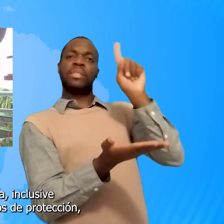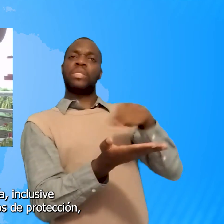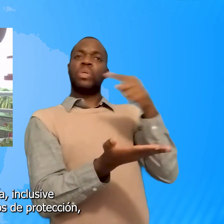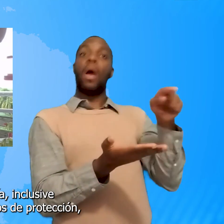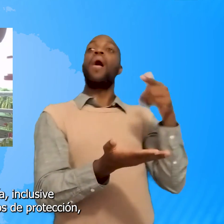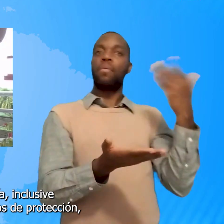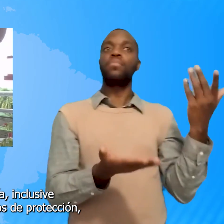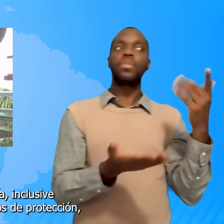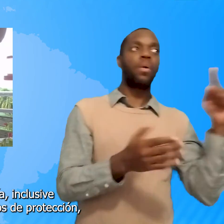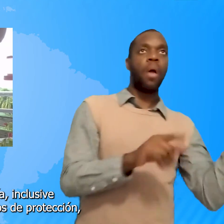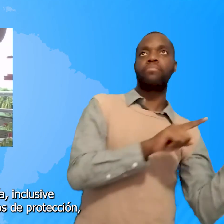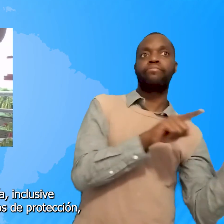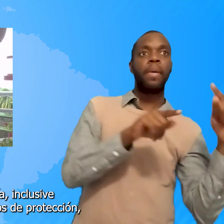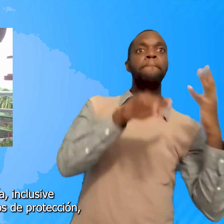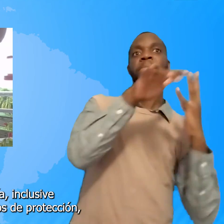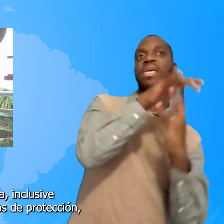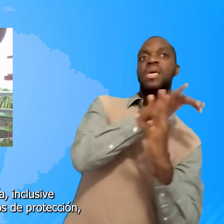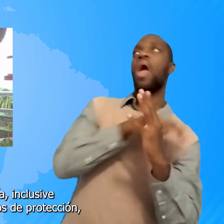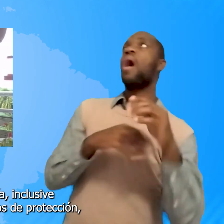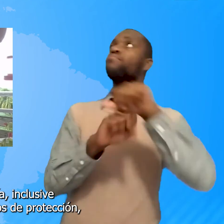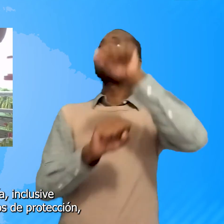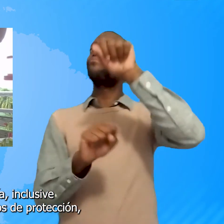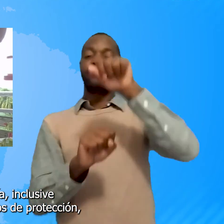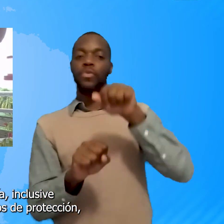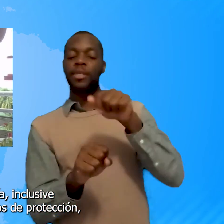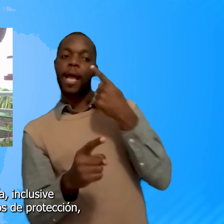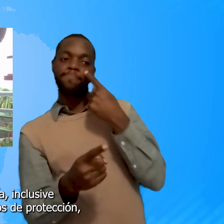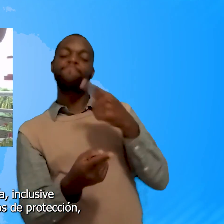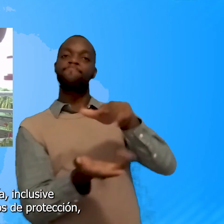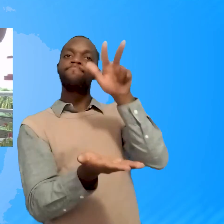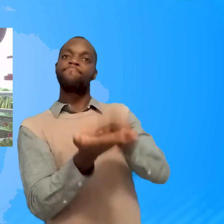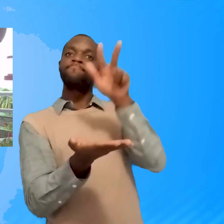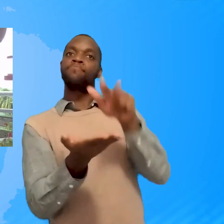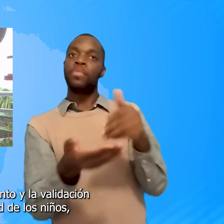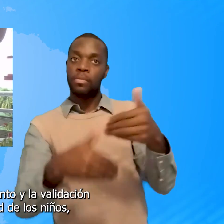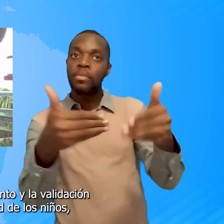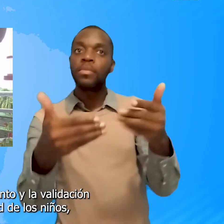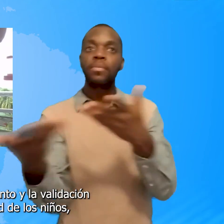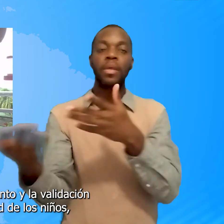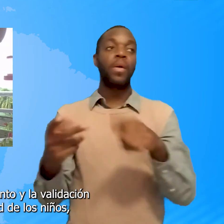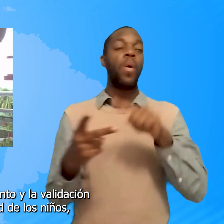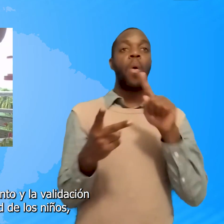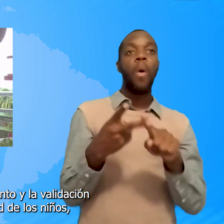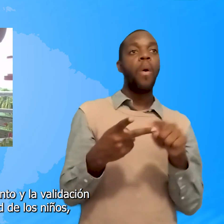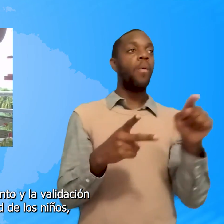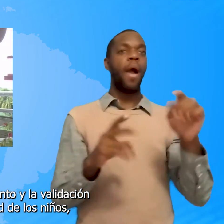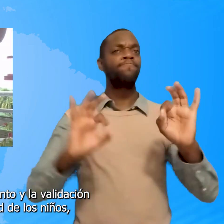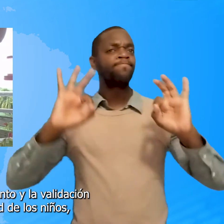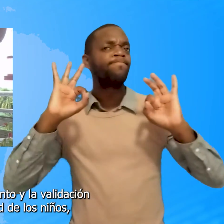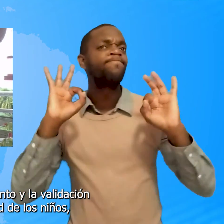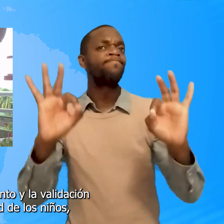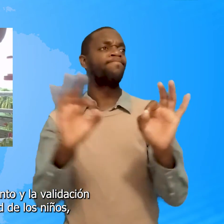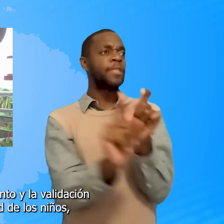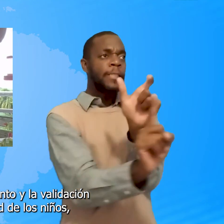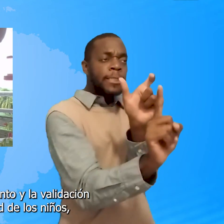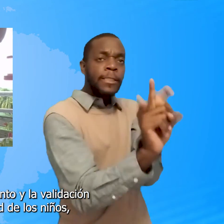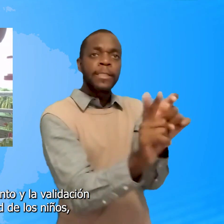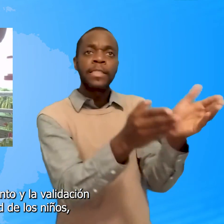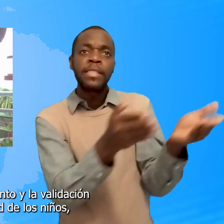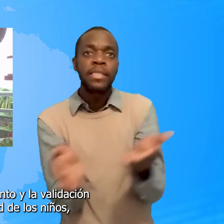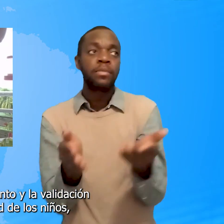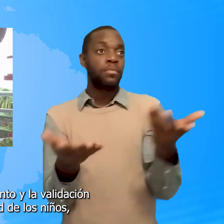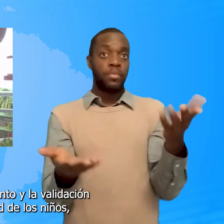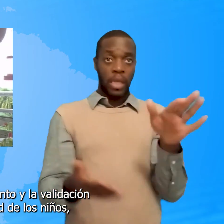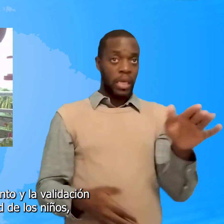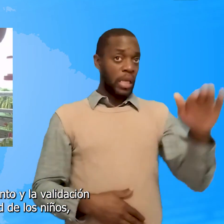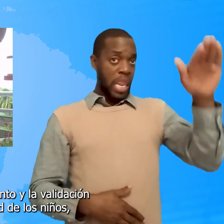y la garantía, inclusive cuando hablamos de protección, es del reconocimiento y la validación de